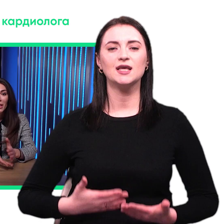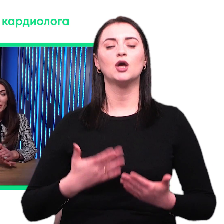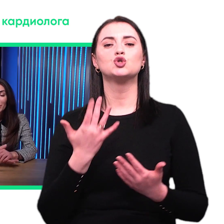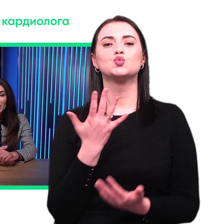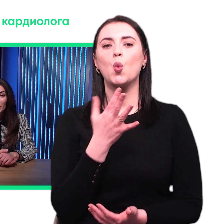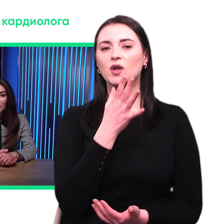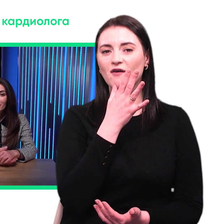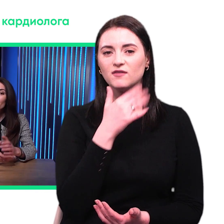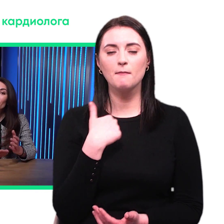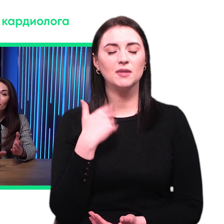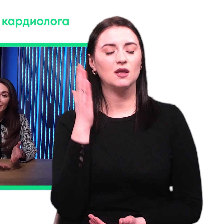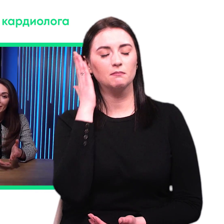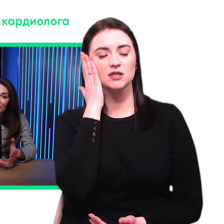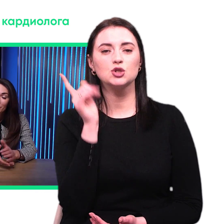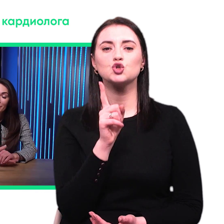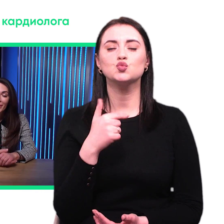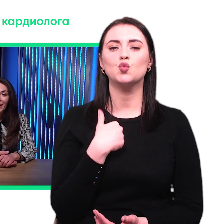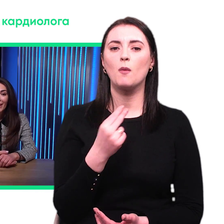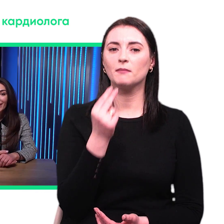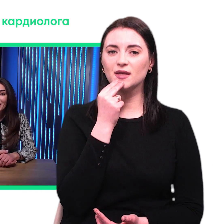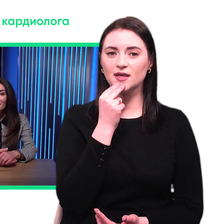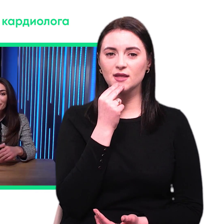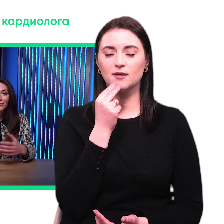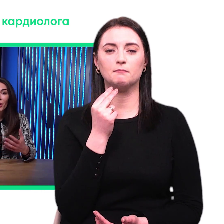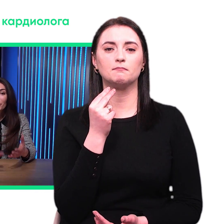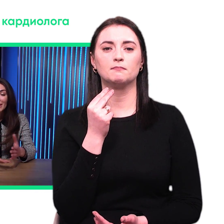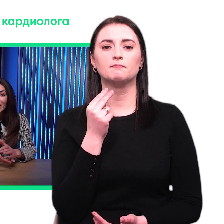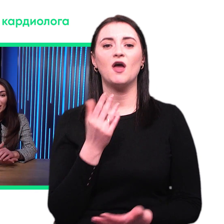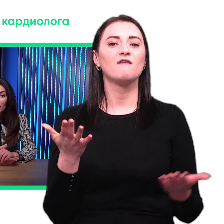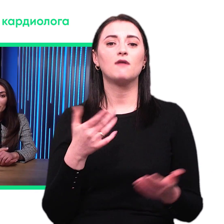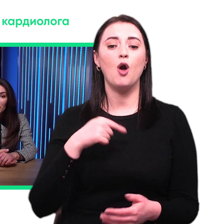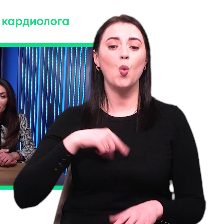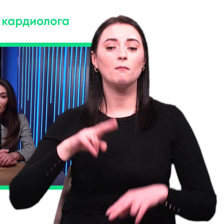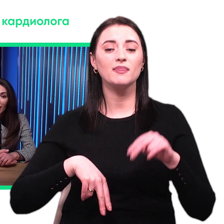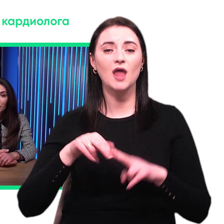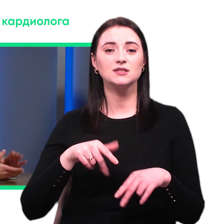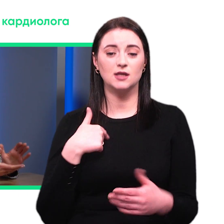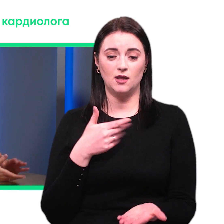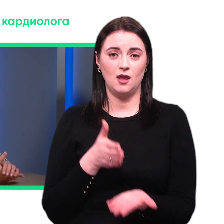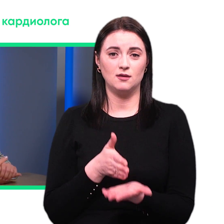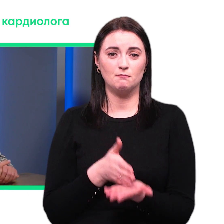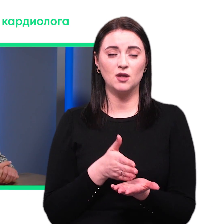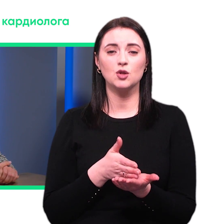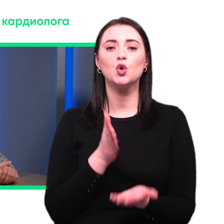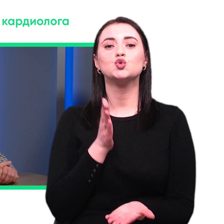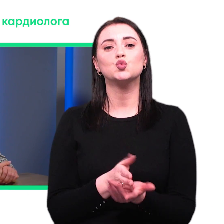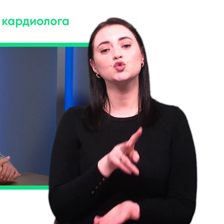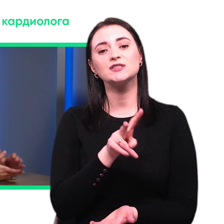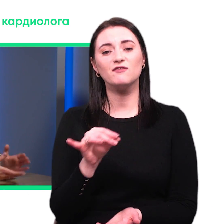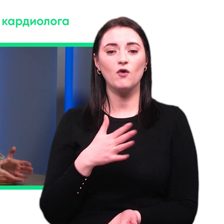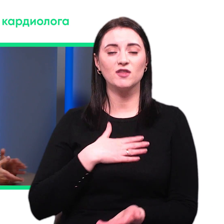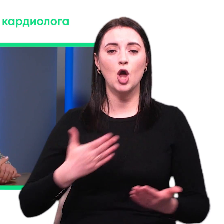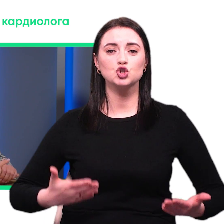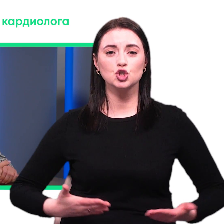сколько времени мы спим, что мы едим, в каком настроении мы перебываем, существует ли в нашей